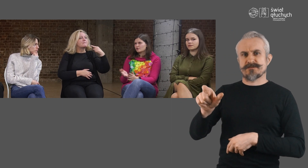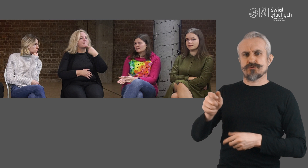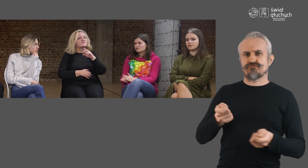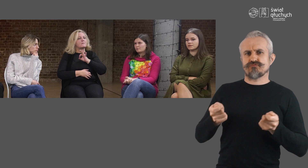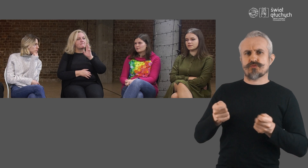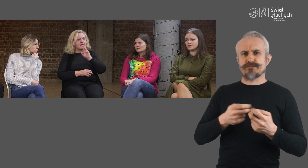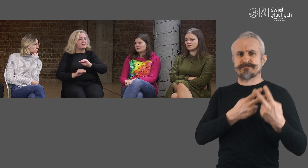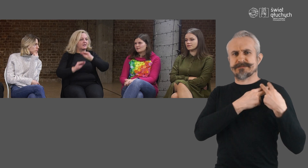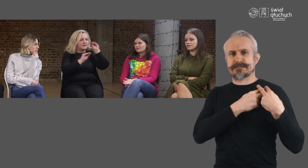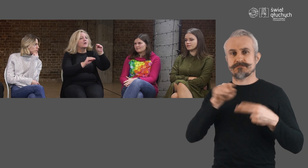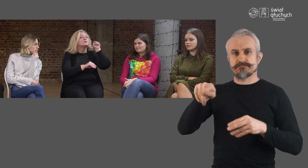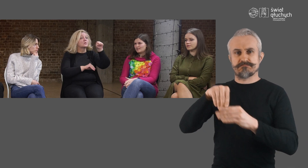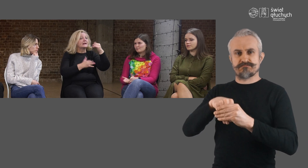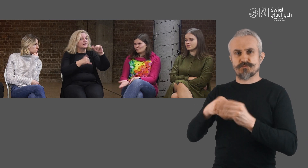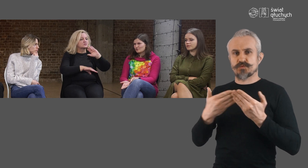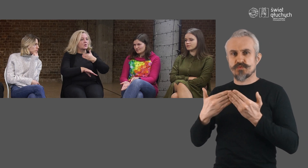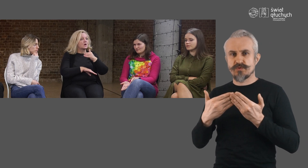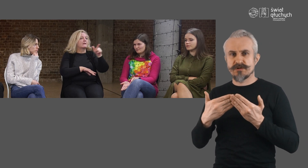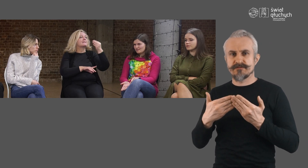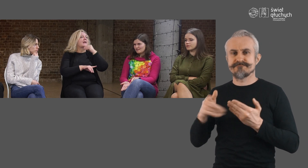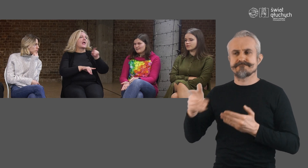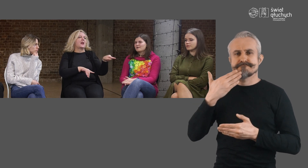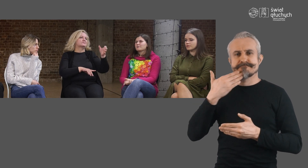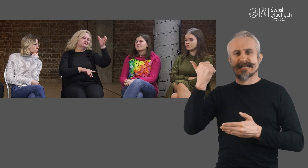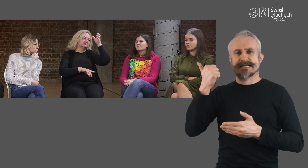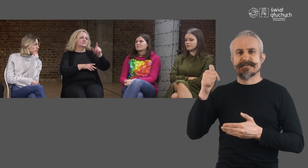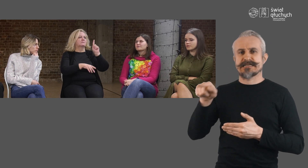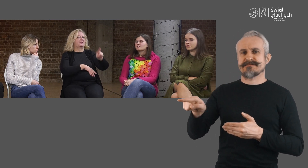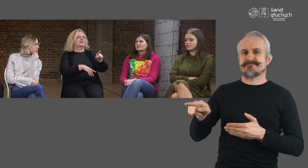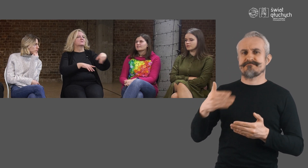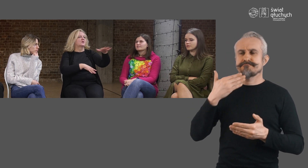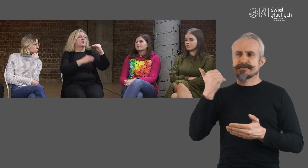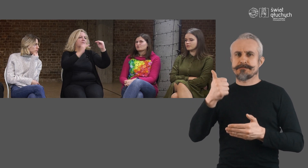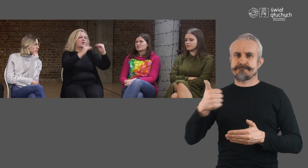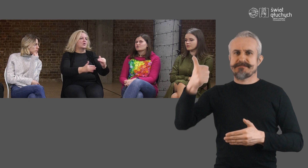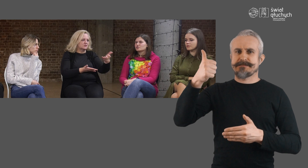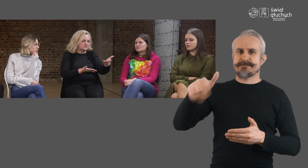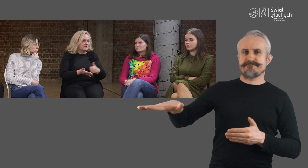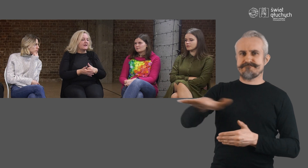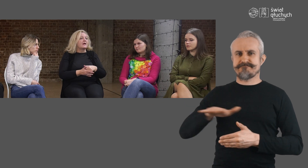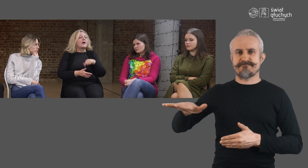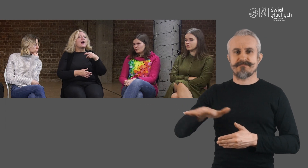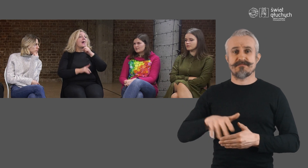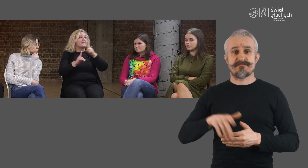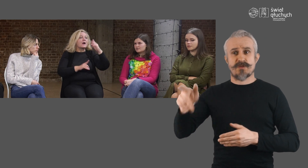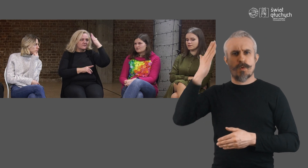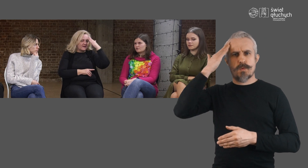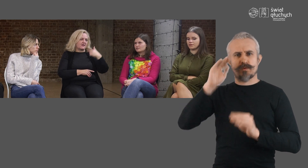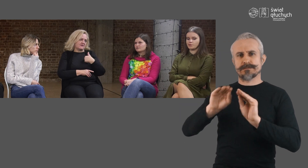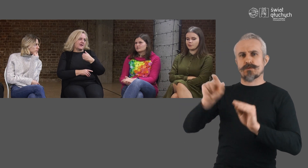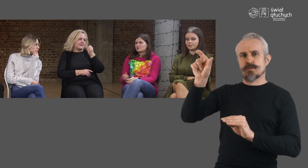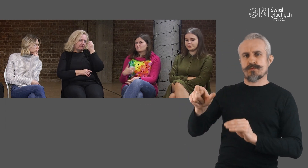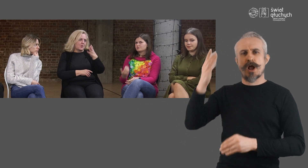jeżeli się przeniosę, to po prostu tam będę najlepszą uczennicą. I z kolei nauczyciele wiedzieli, że jestem mądra,